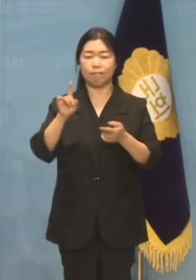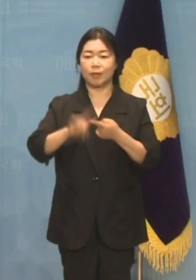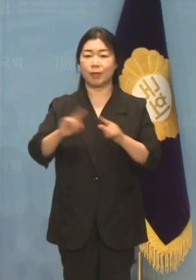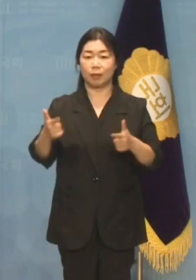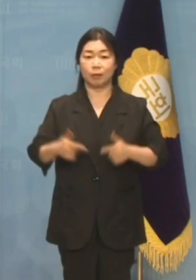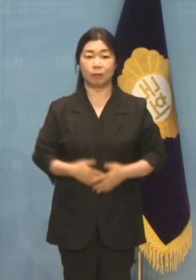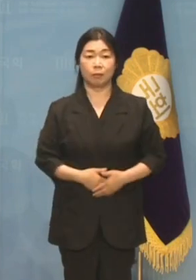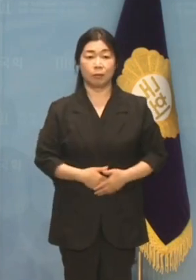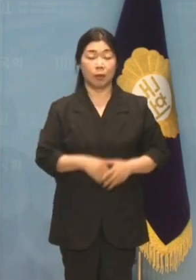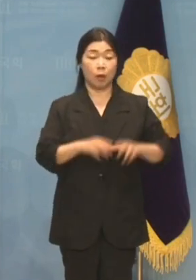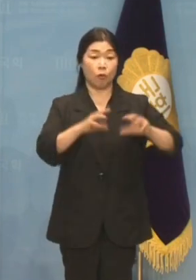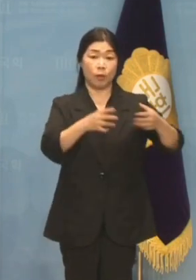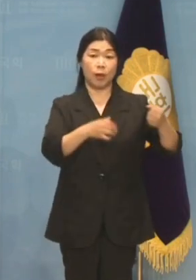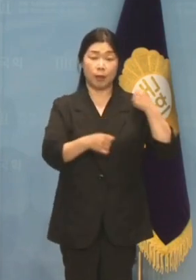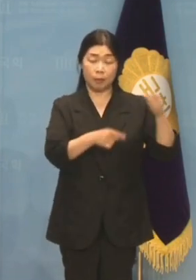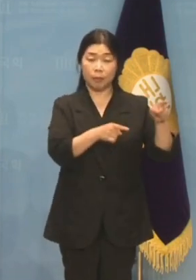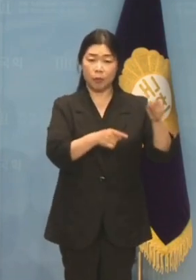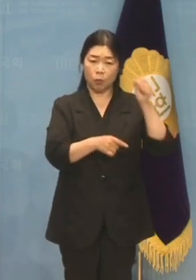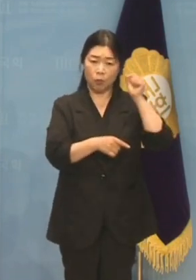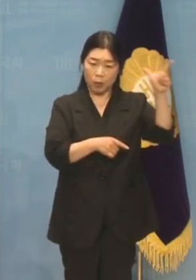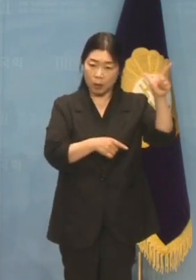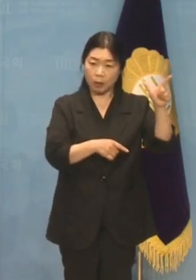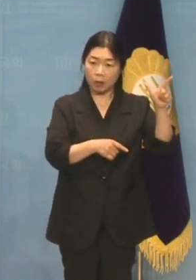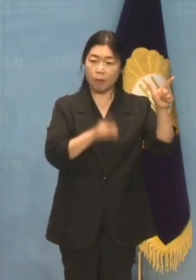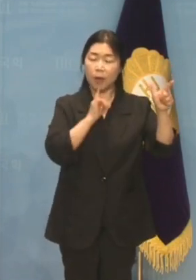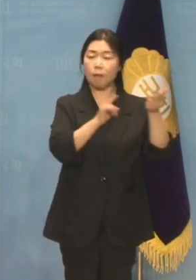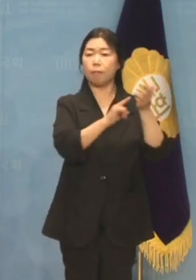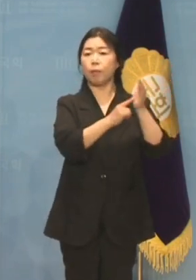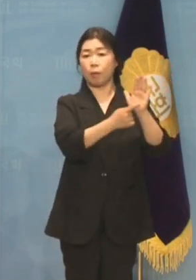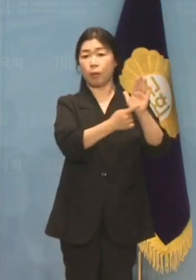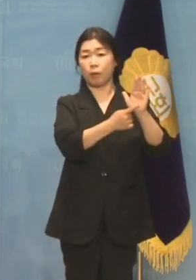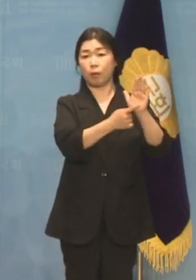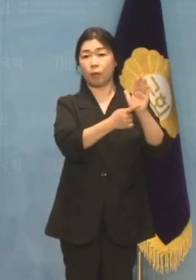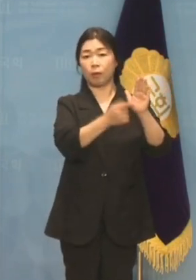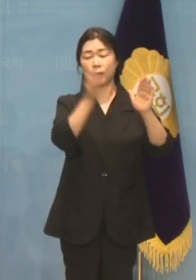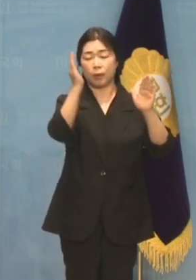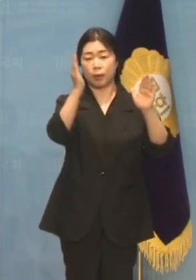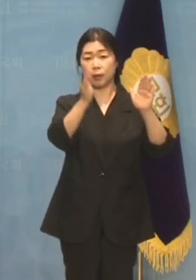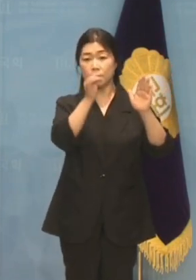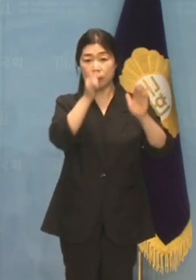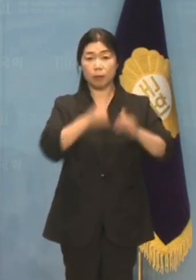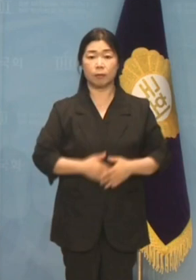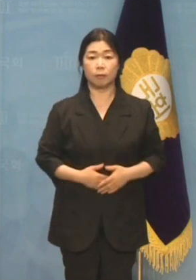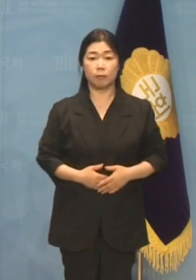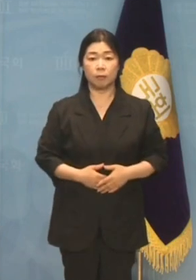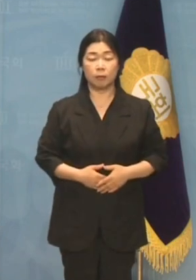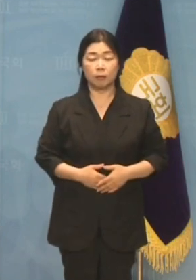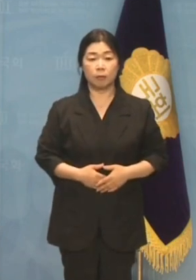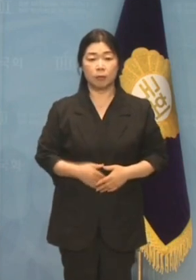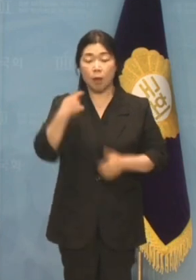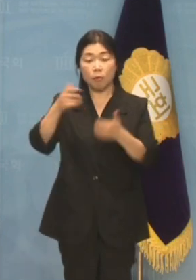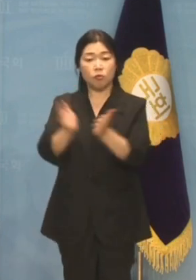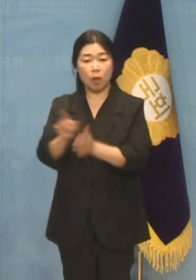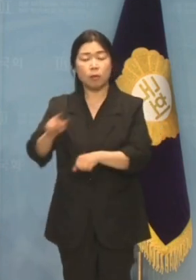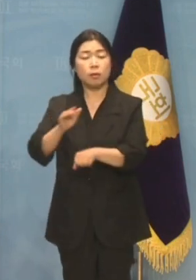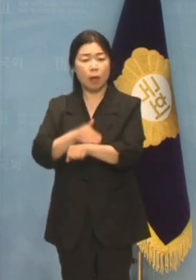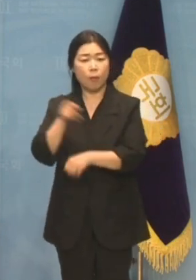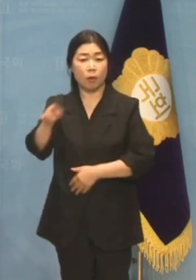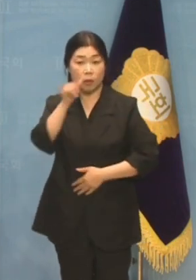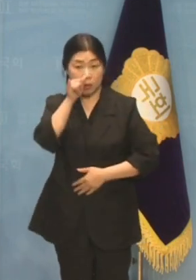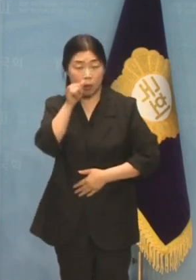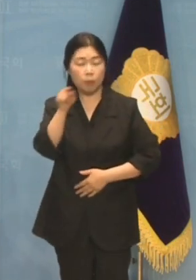뛰어나고 우월하다는 확실한 증거를 국민들에게 알려야 한다고 발언한 바 있습니다. 우리 당에 잘못된 점이